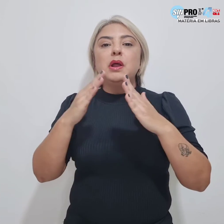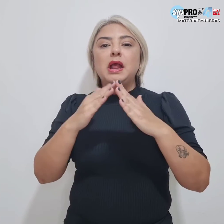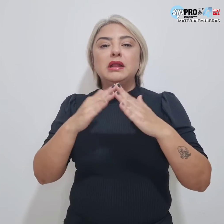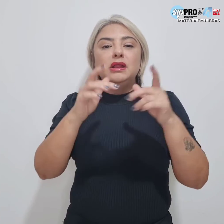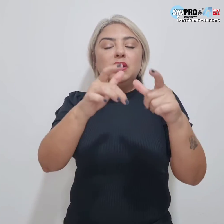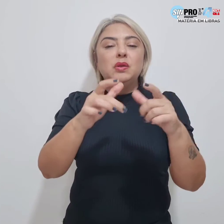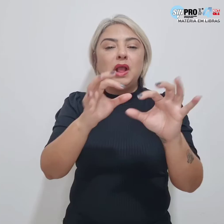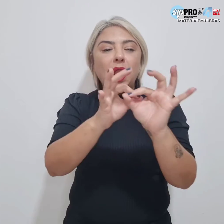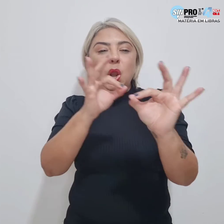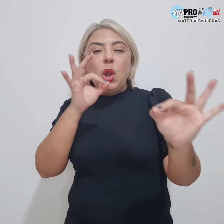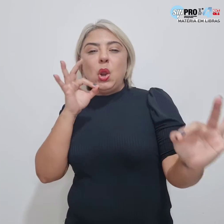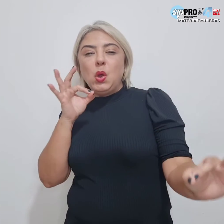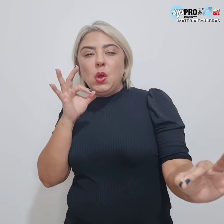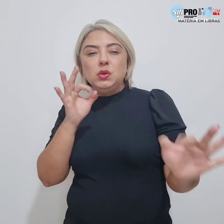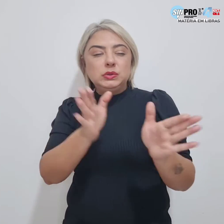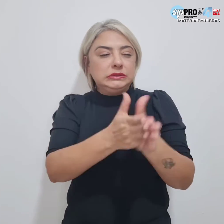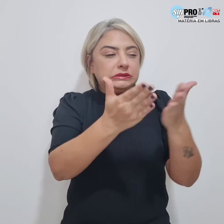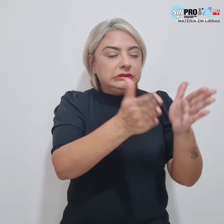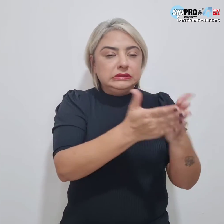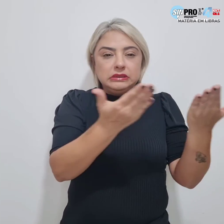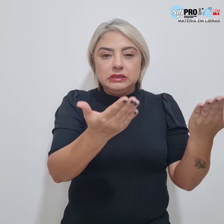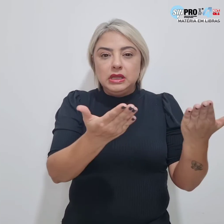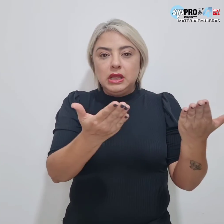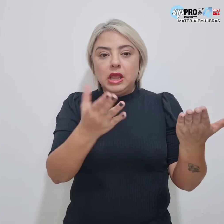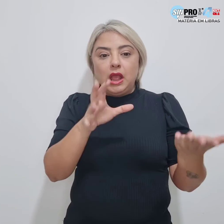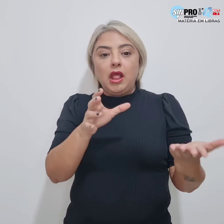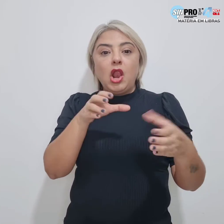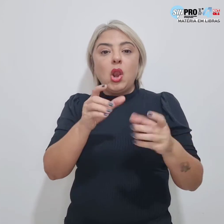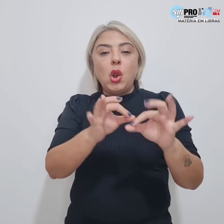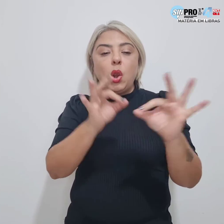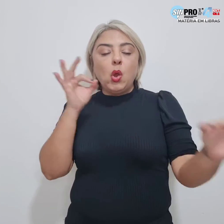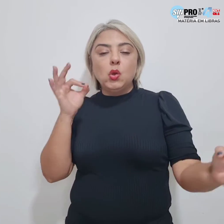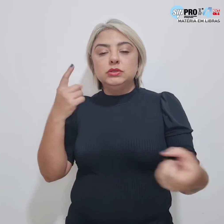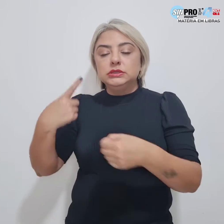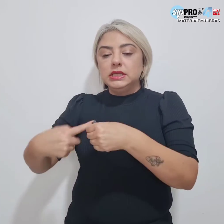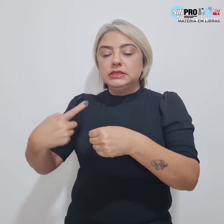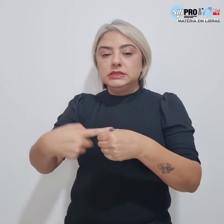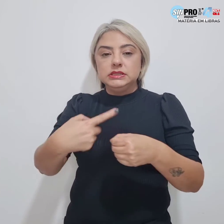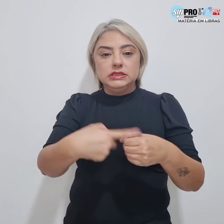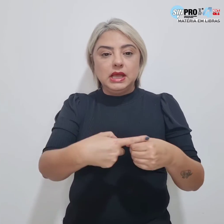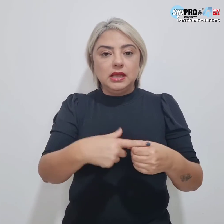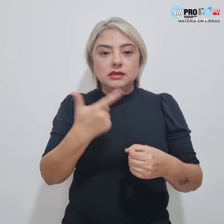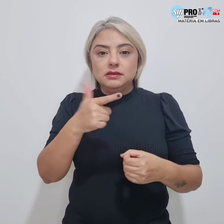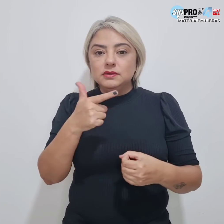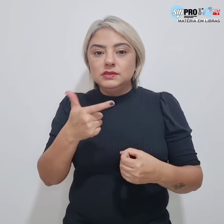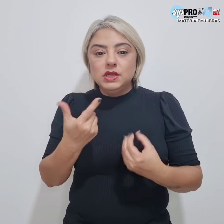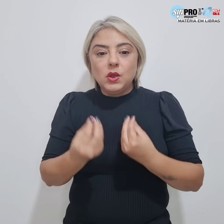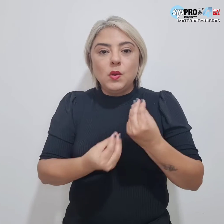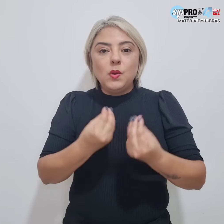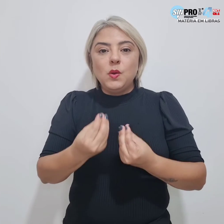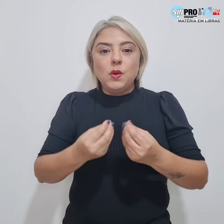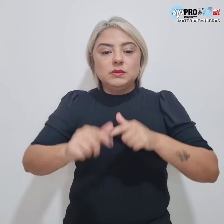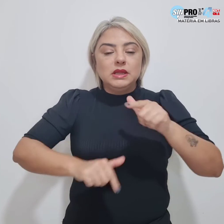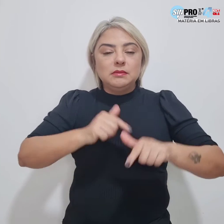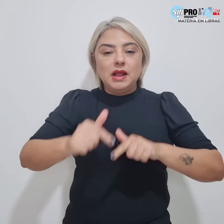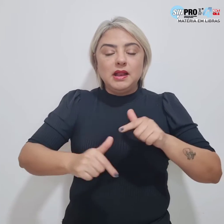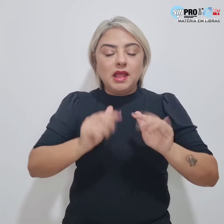precárias e afastadas dos bairros centrais das cidades, sem meios para a obtenção do sustento para suas